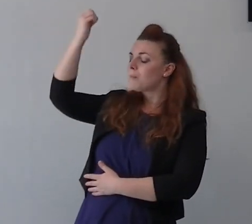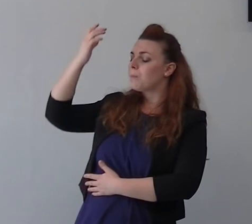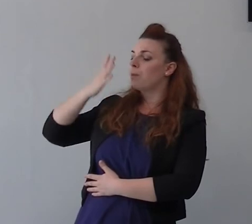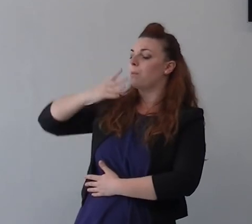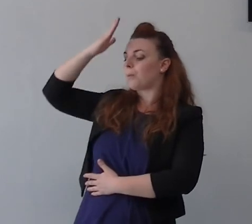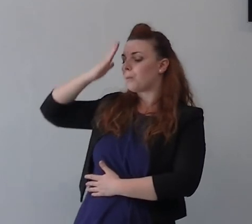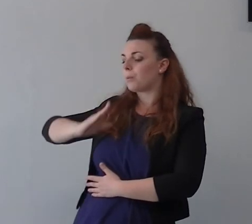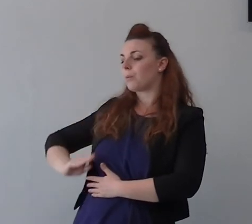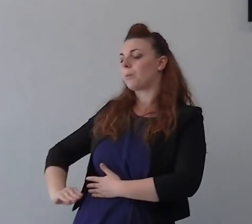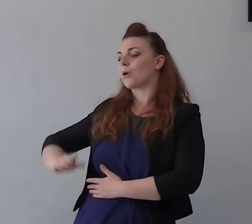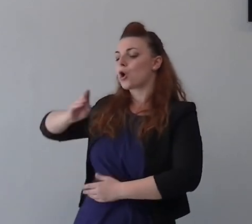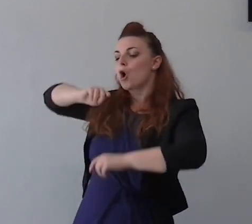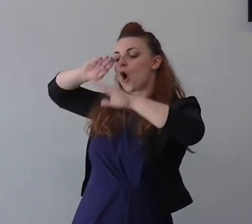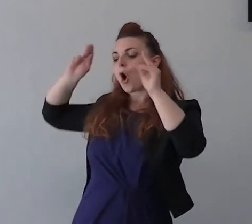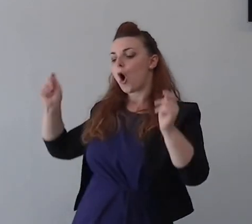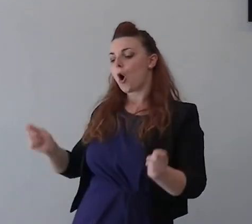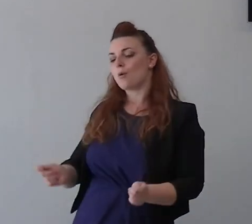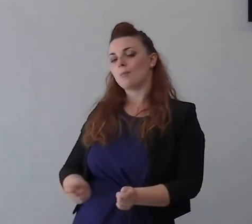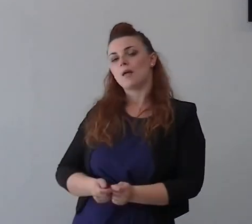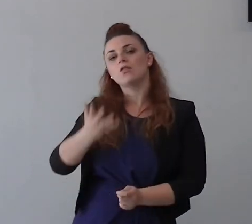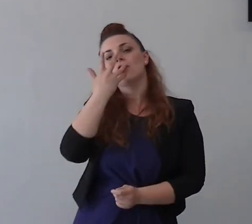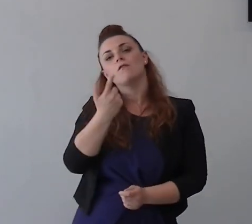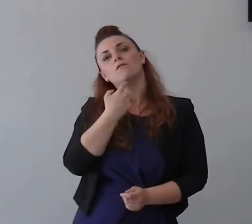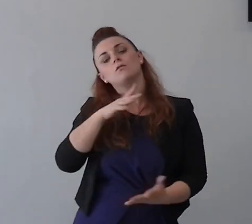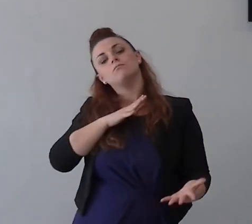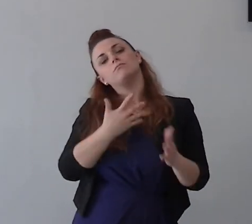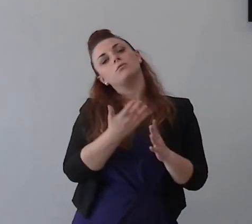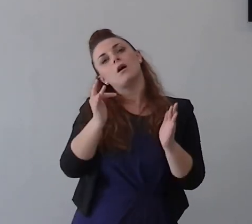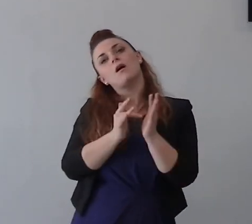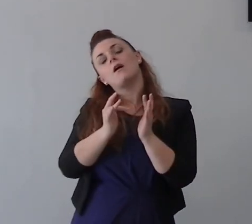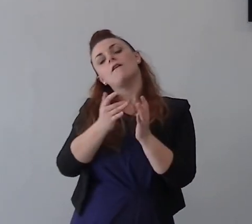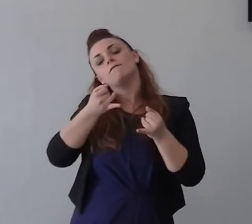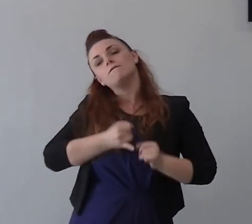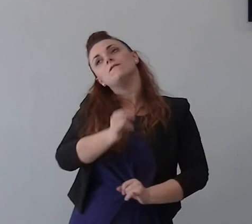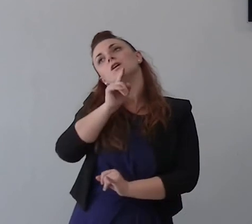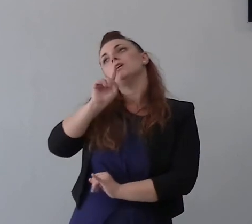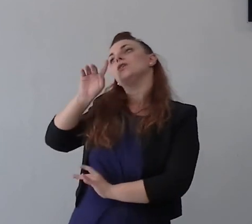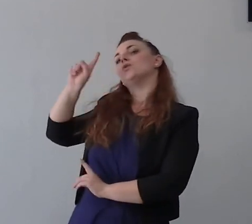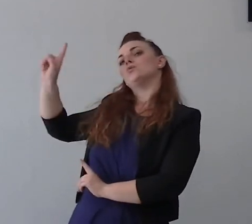figlio. E voglio confessare con le labbra che tu sei il solo Signore della mia vita.